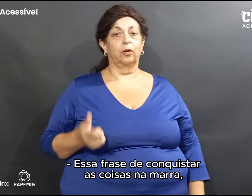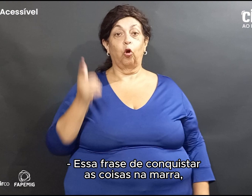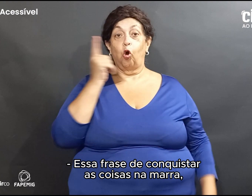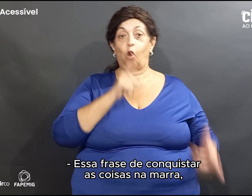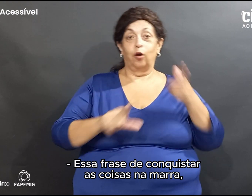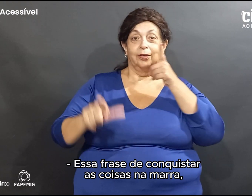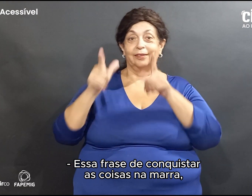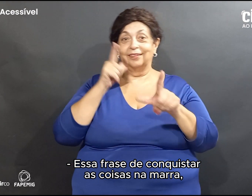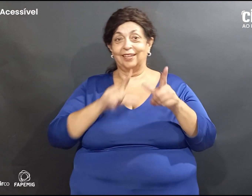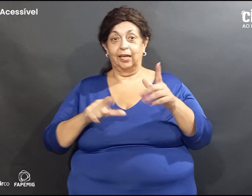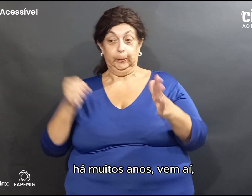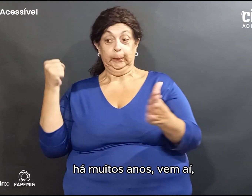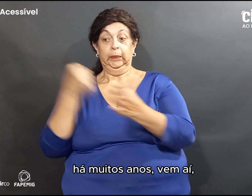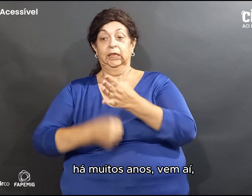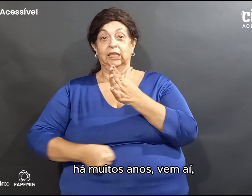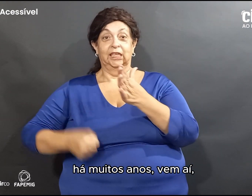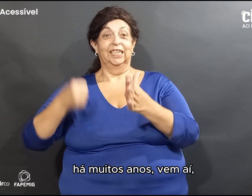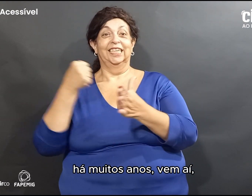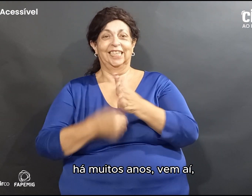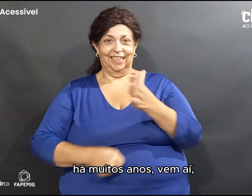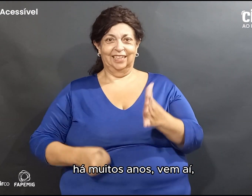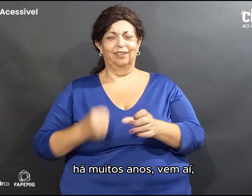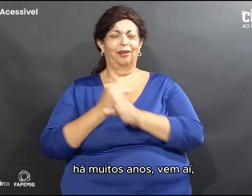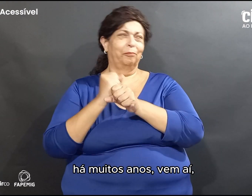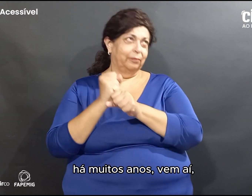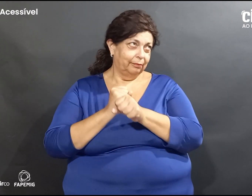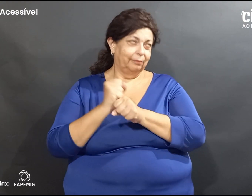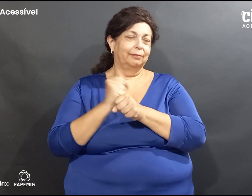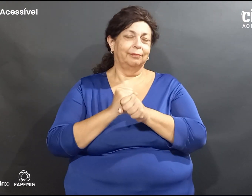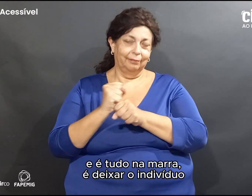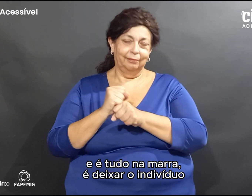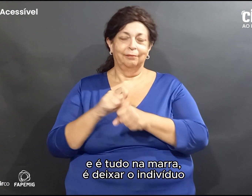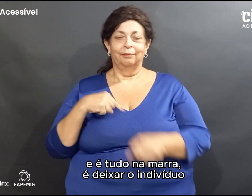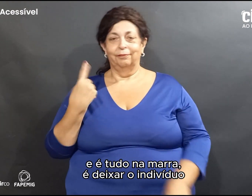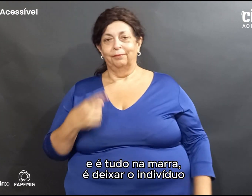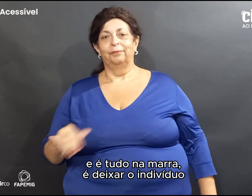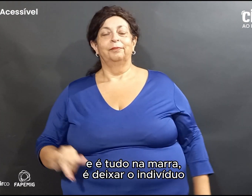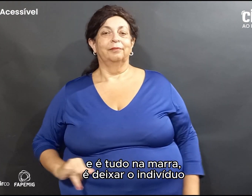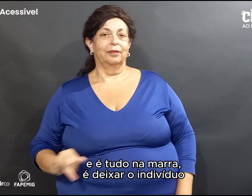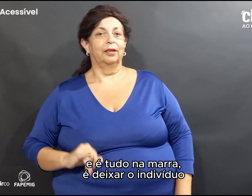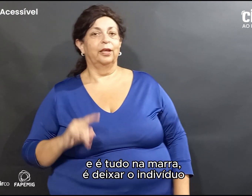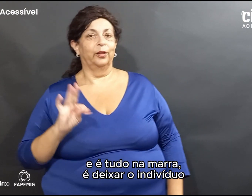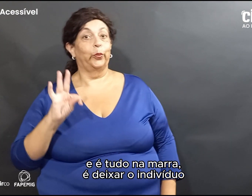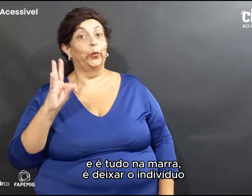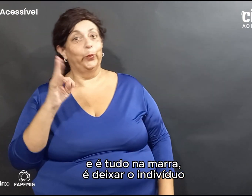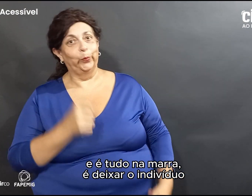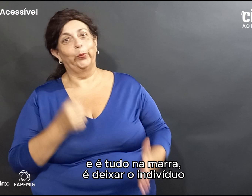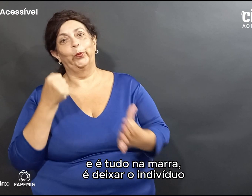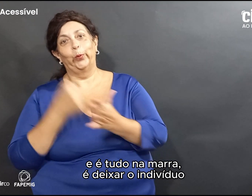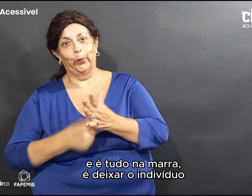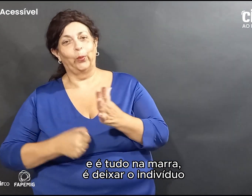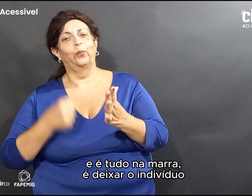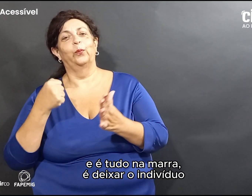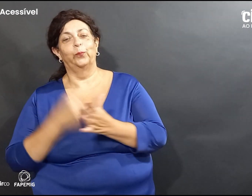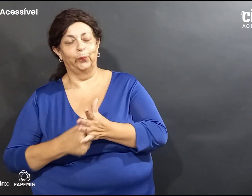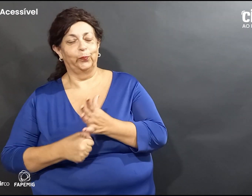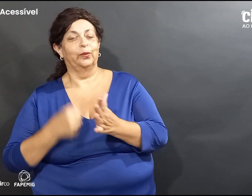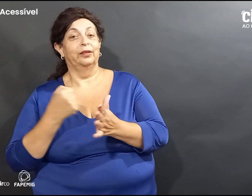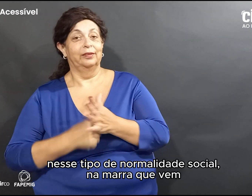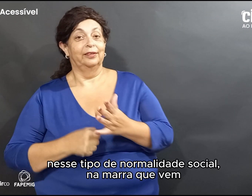na marra, há muitos anos, né, vem aí. E é tudo, né, na marra, é deixar o indivíduo